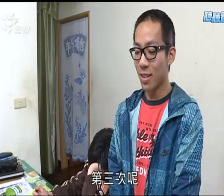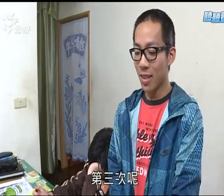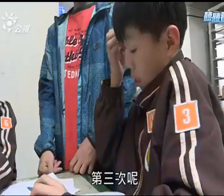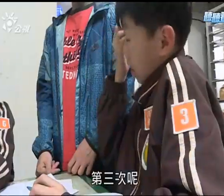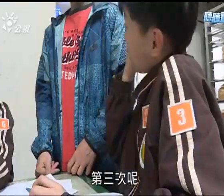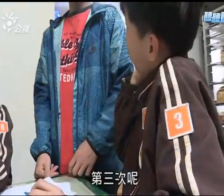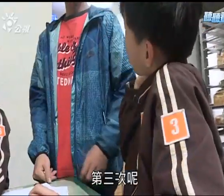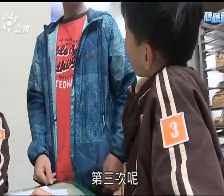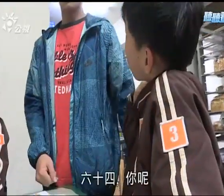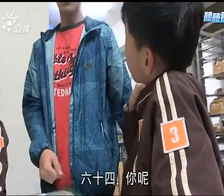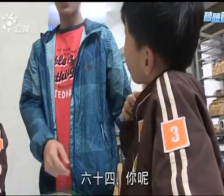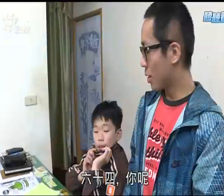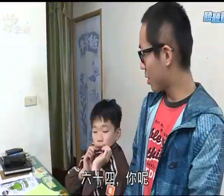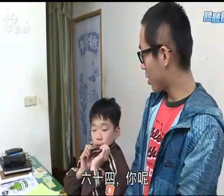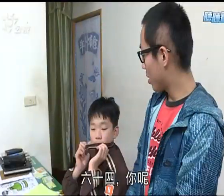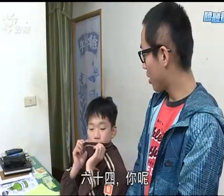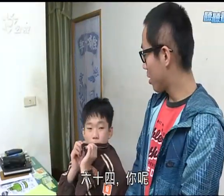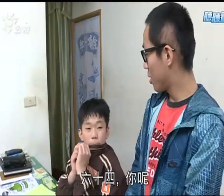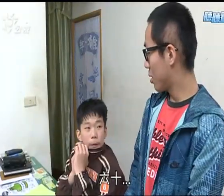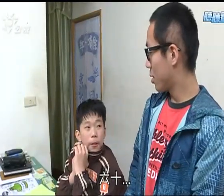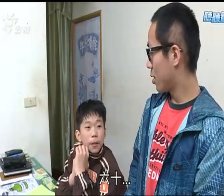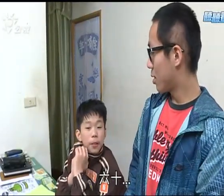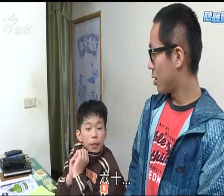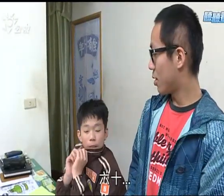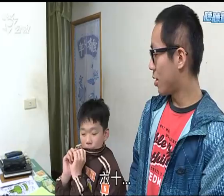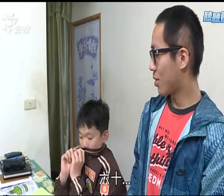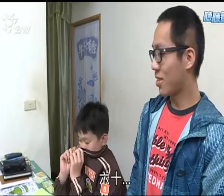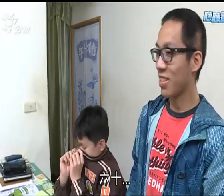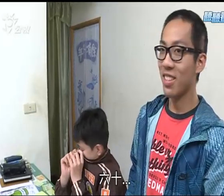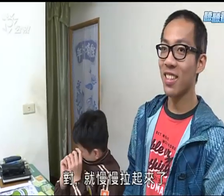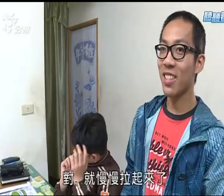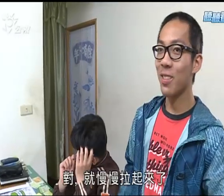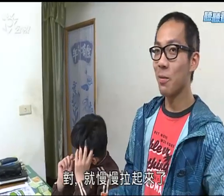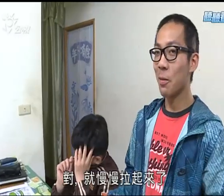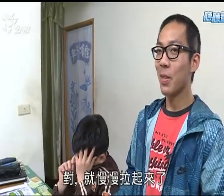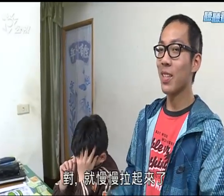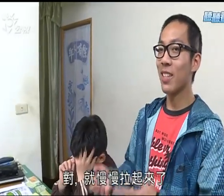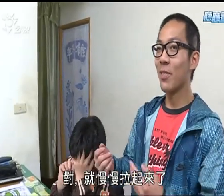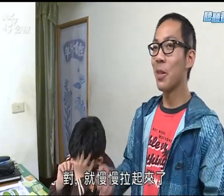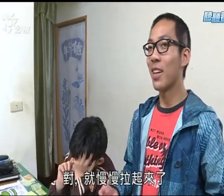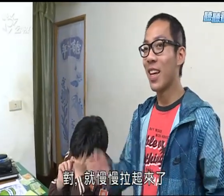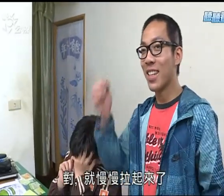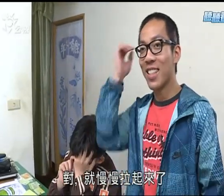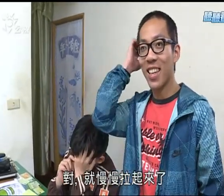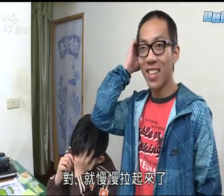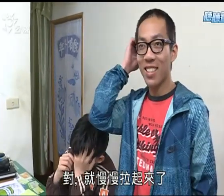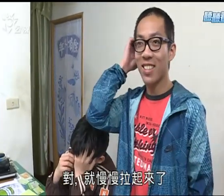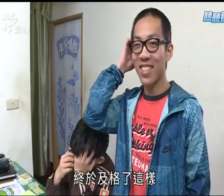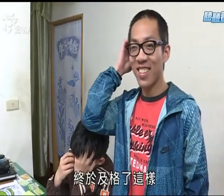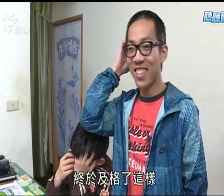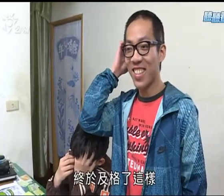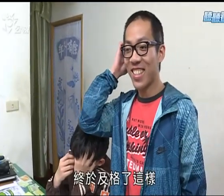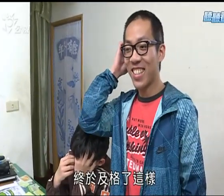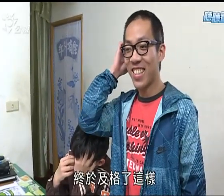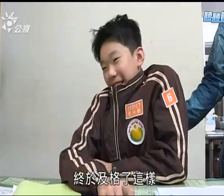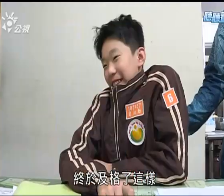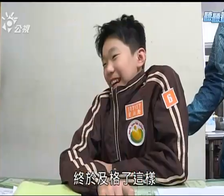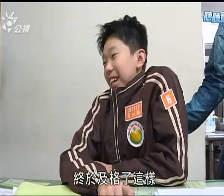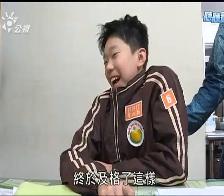嘞？64。啊，那 60。 对，就慢慢拉起来了，终于及格了。